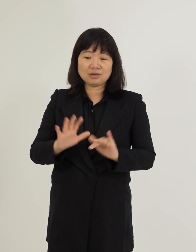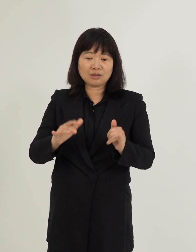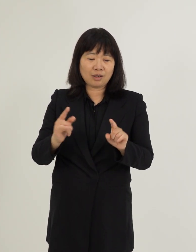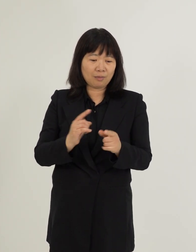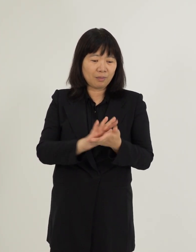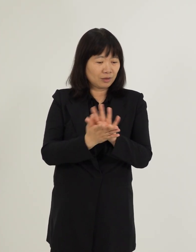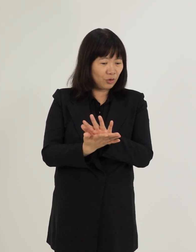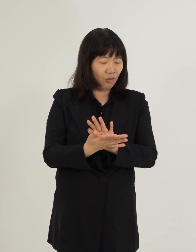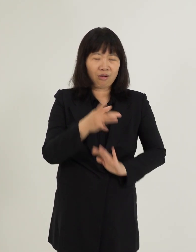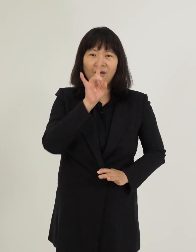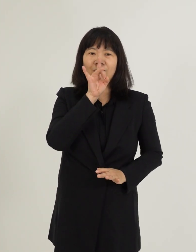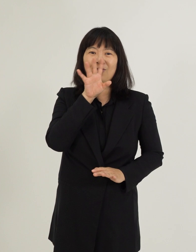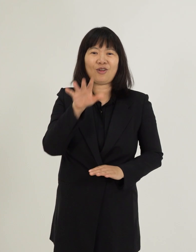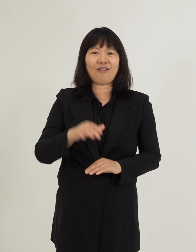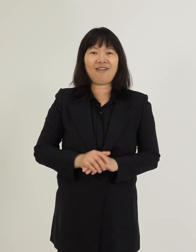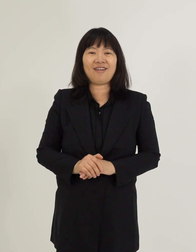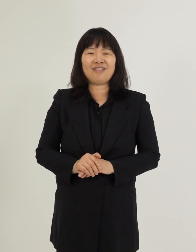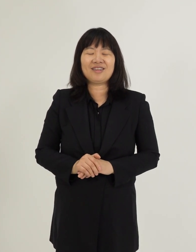바뀌지 않는다.